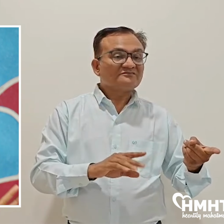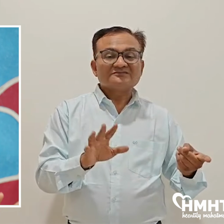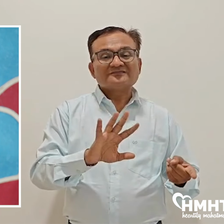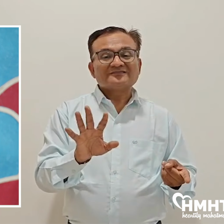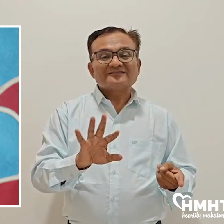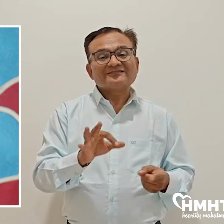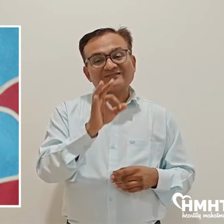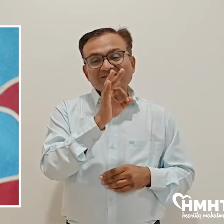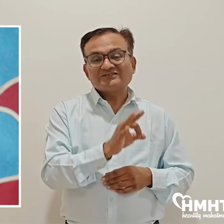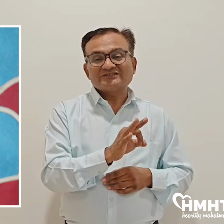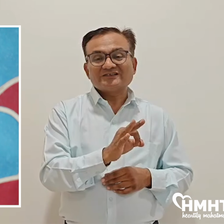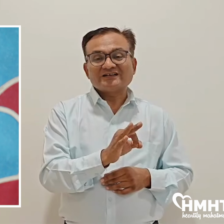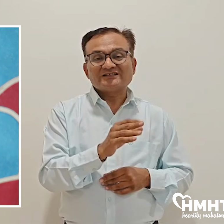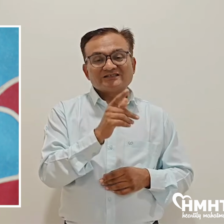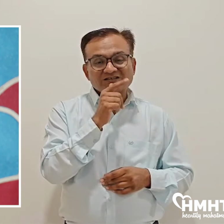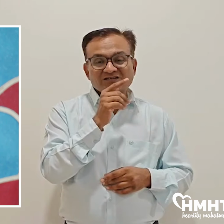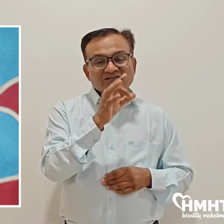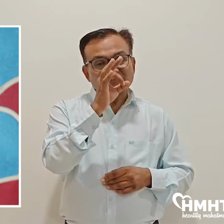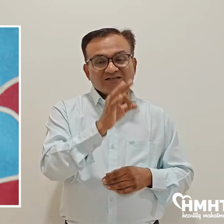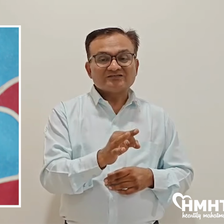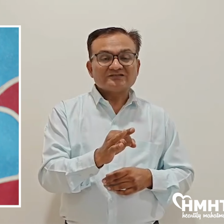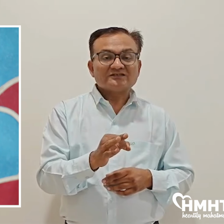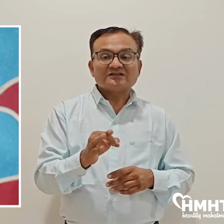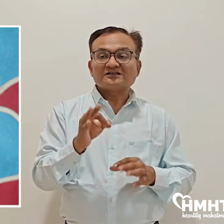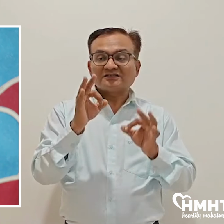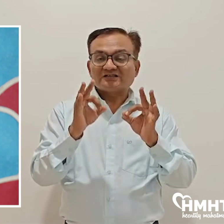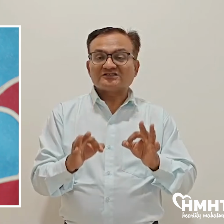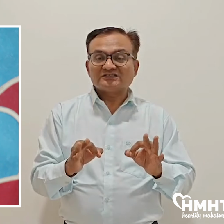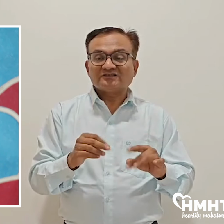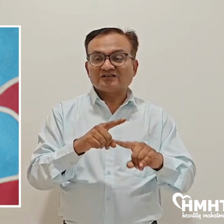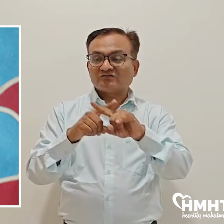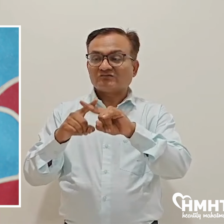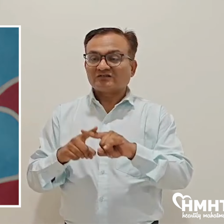અસત્ય કહેવાય. એટલે સત્ય આવું હોય. 4 ગુણાકારવાળું સત્ય એ સત્ય કહેવાય.